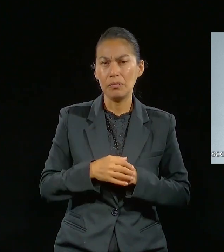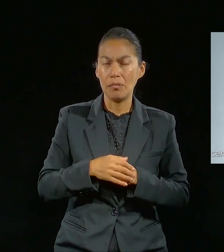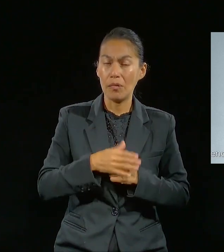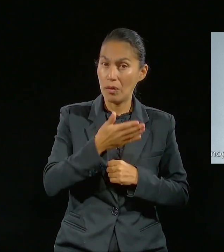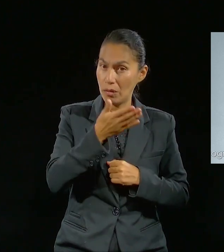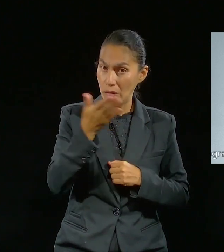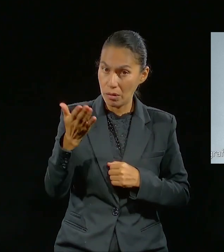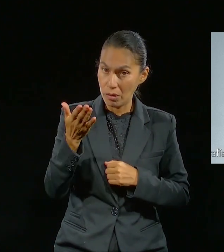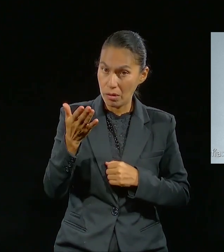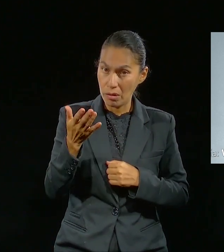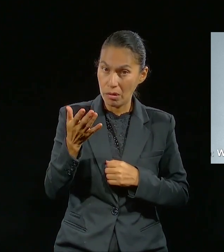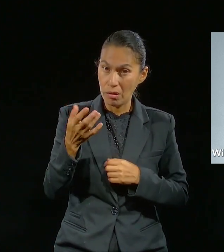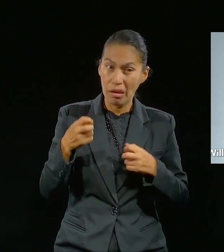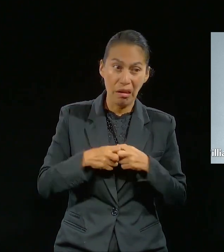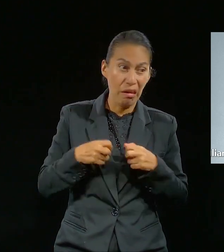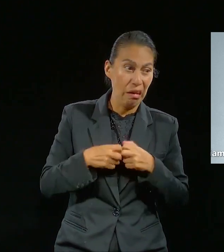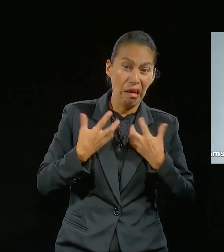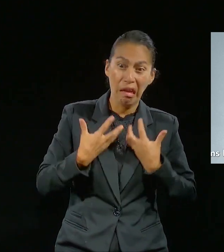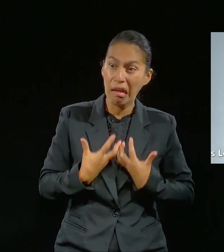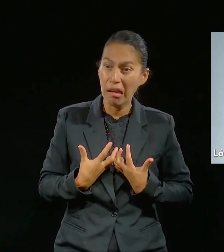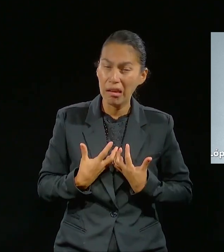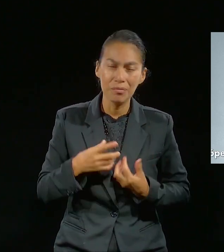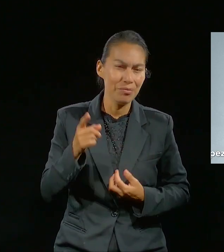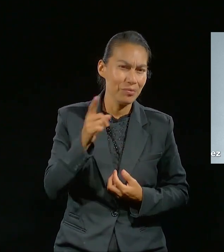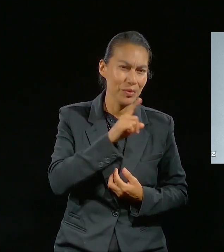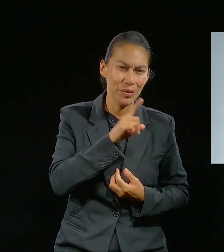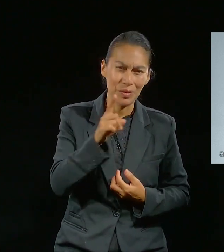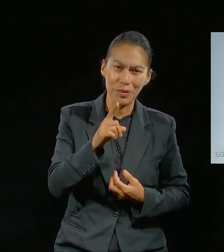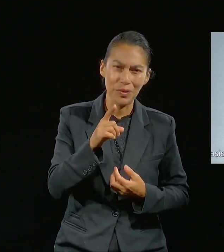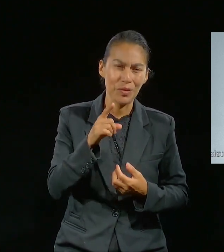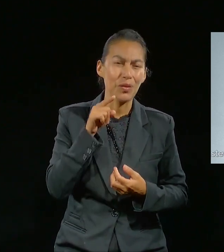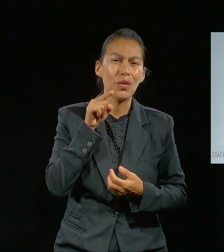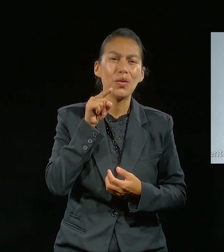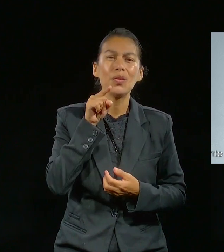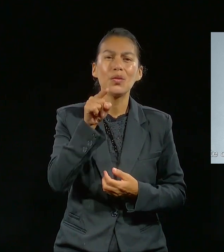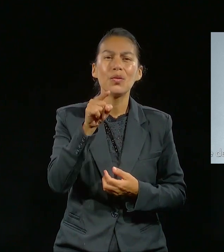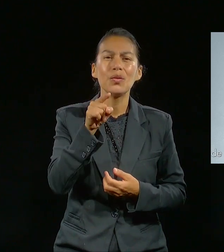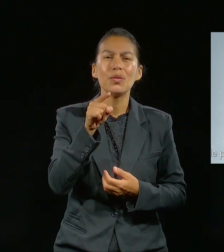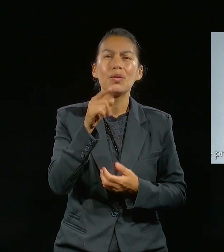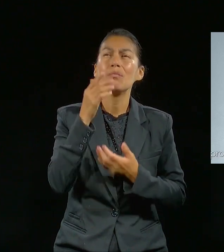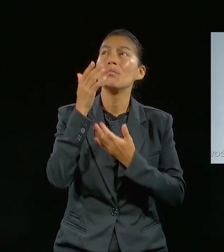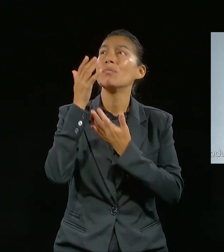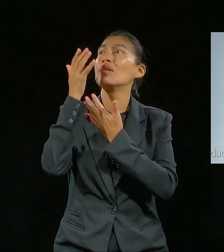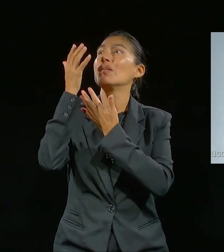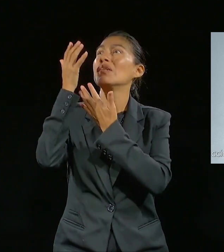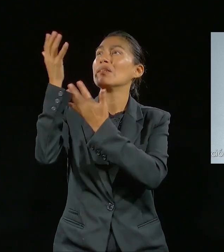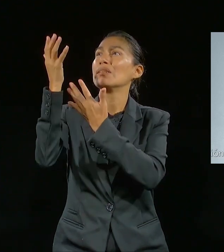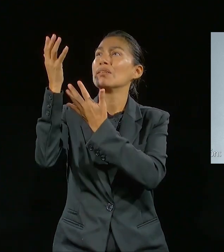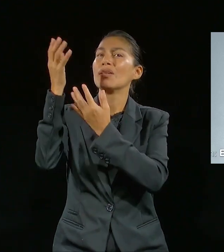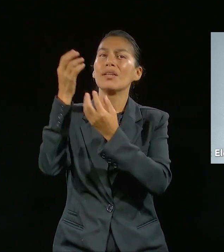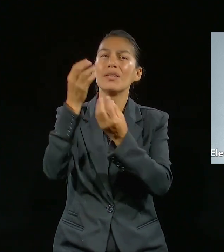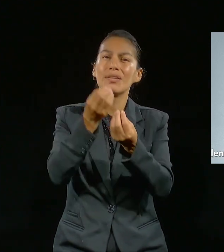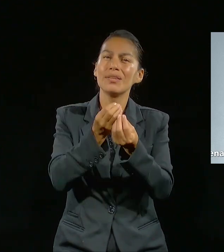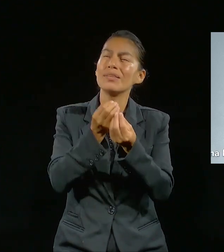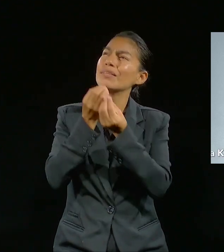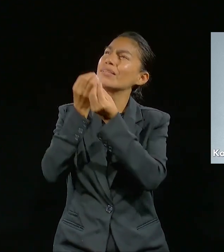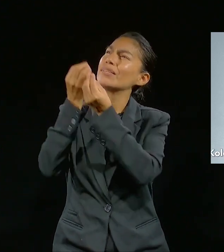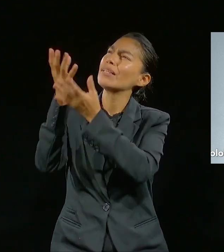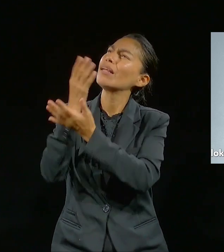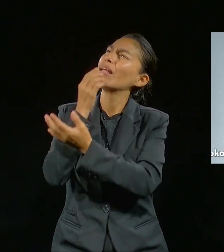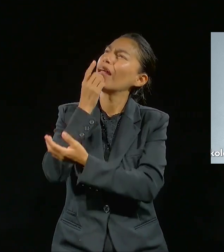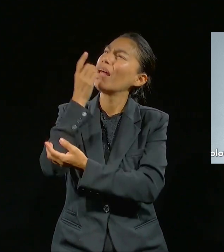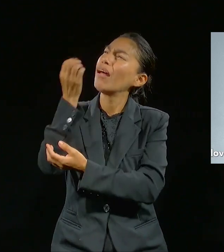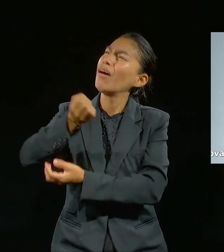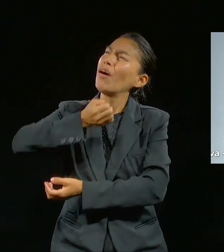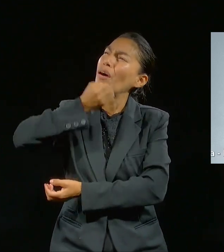también: por nada estéis angustiados, mas sean conocidas vuestras peticiones